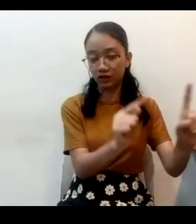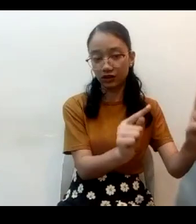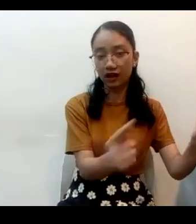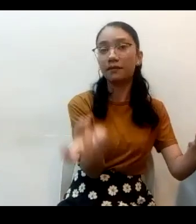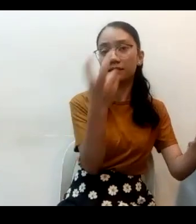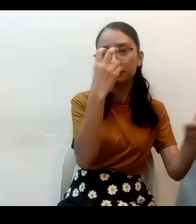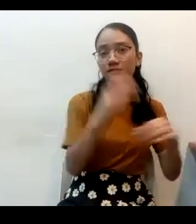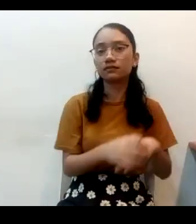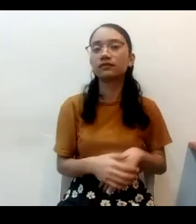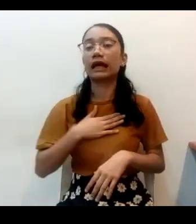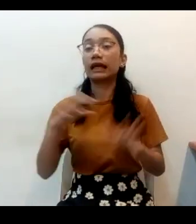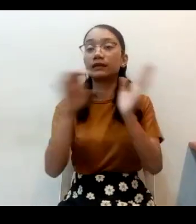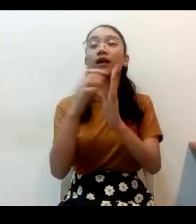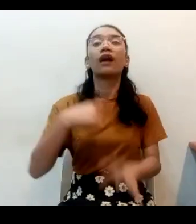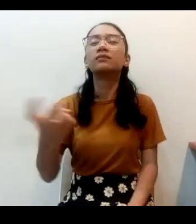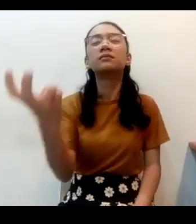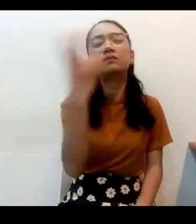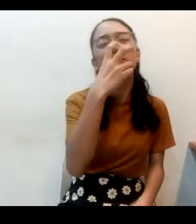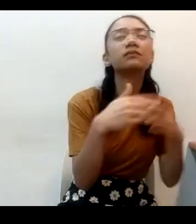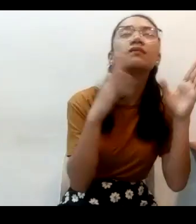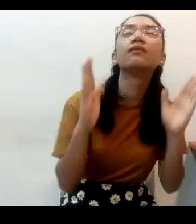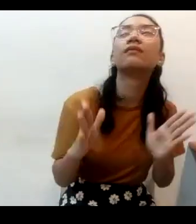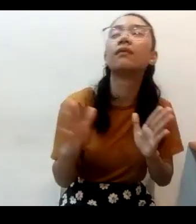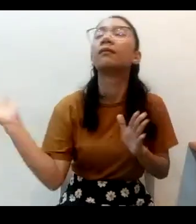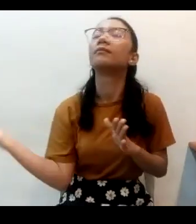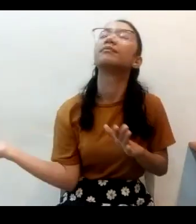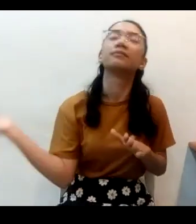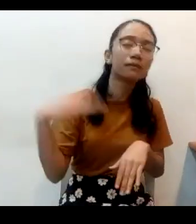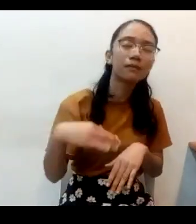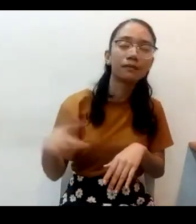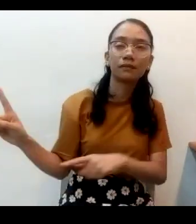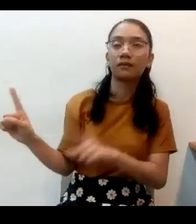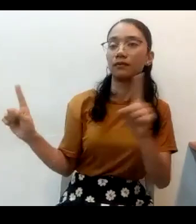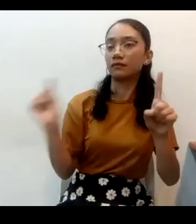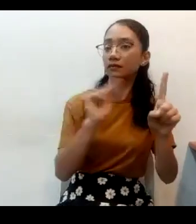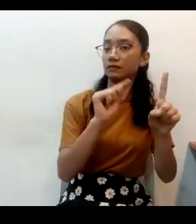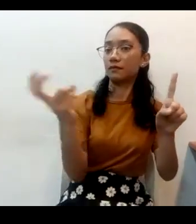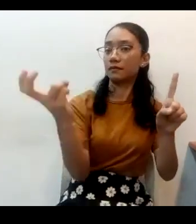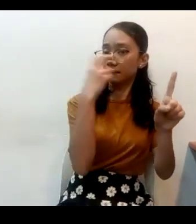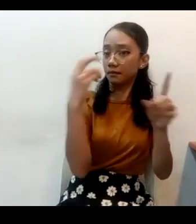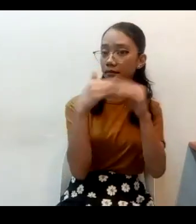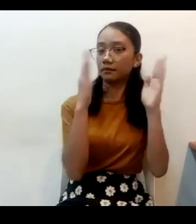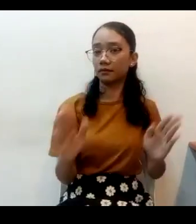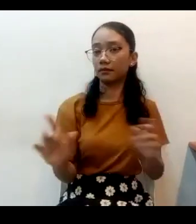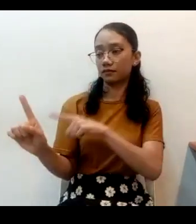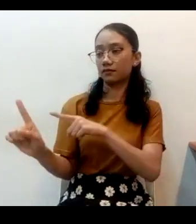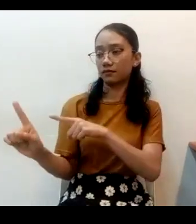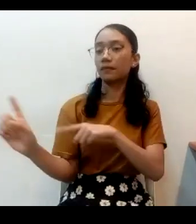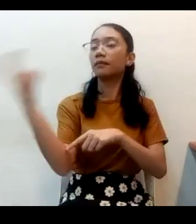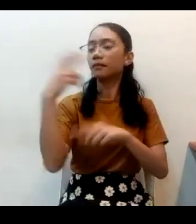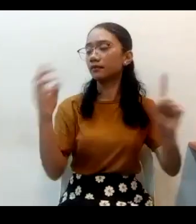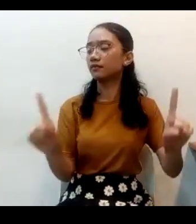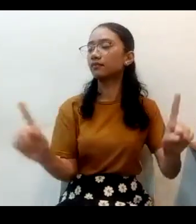I'm a blind leader and the lead another blind. Kaya halimbawa, yung bulag na taga-akay at umaakay ako ng isa pang